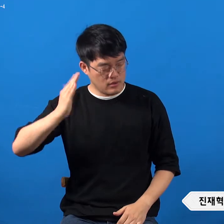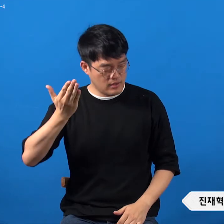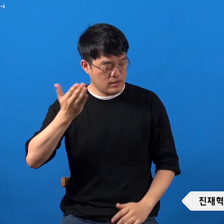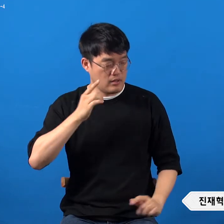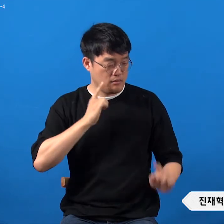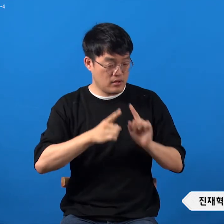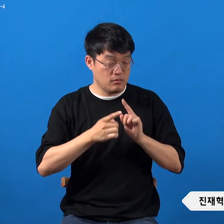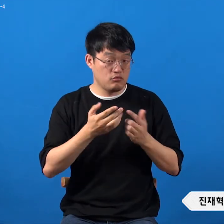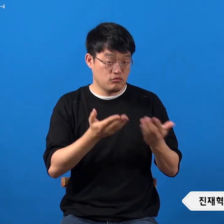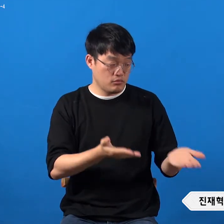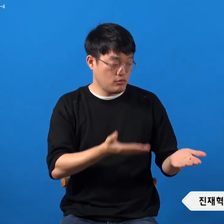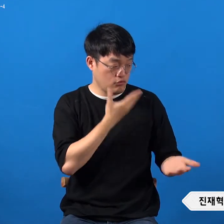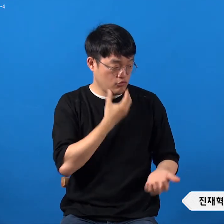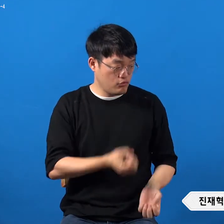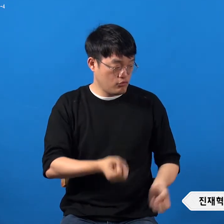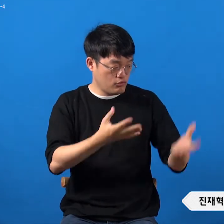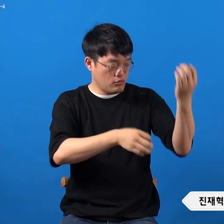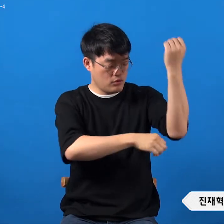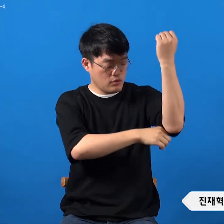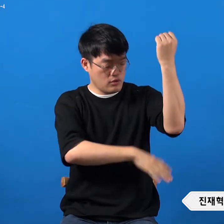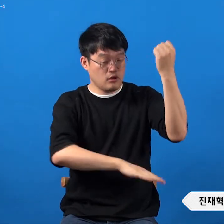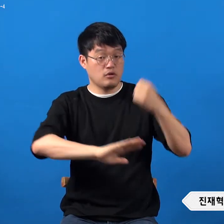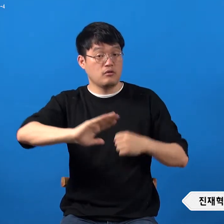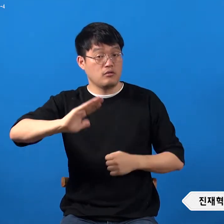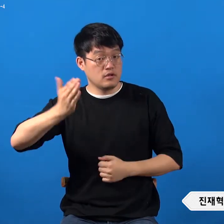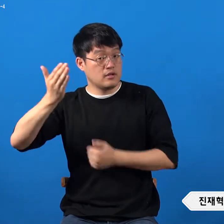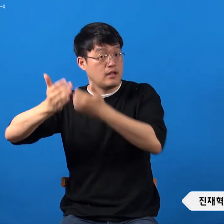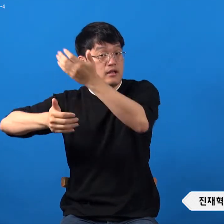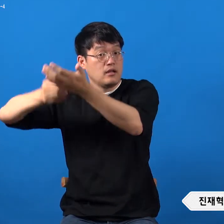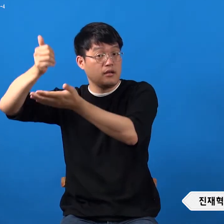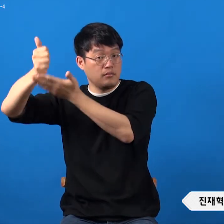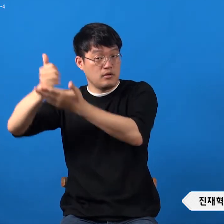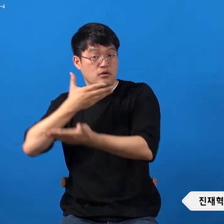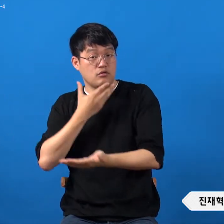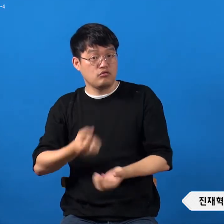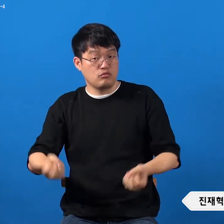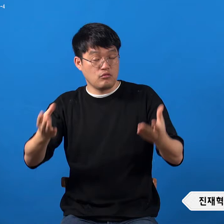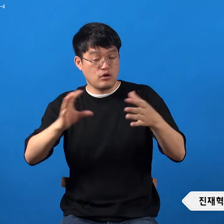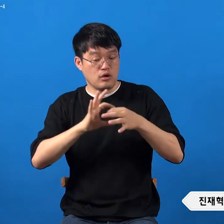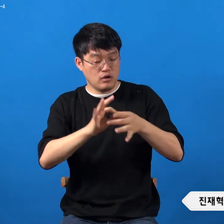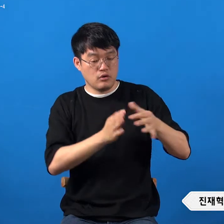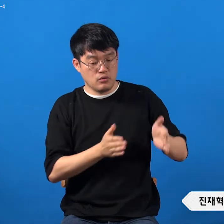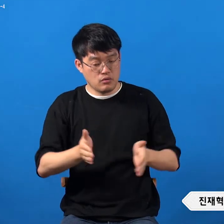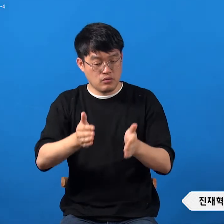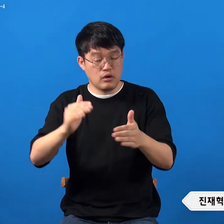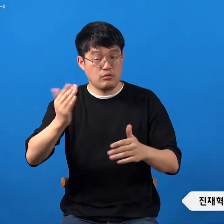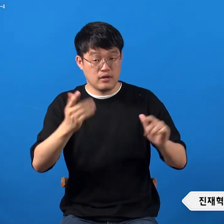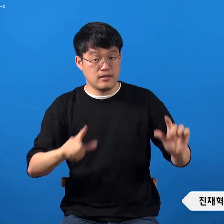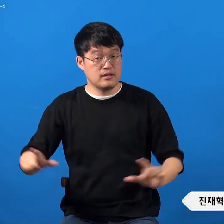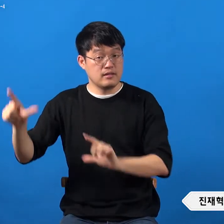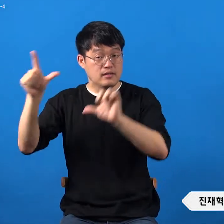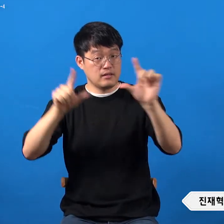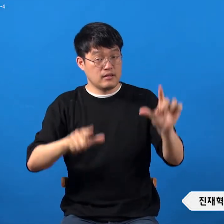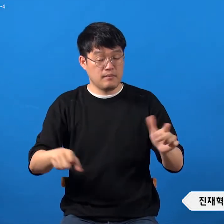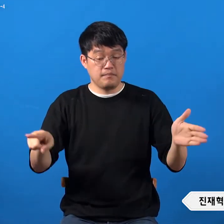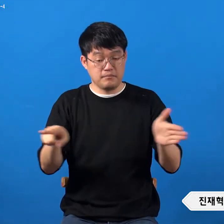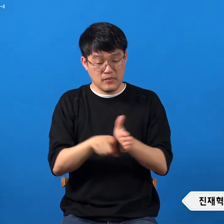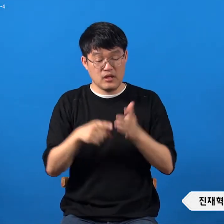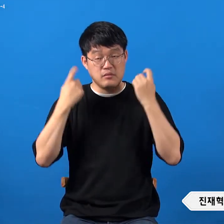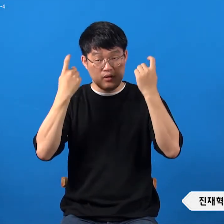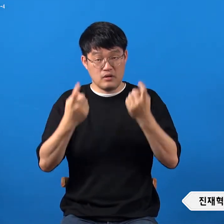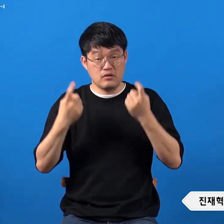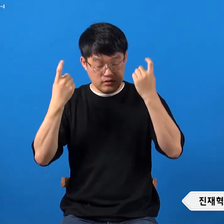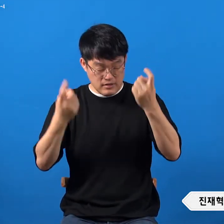복이 될지라 라고 말씀하시며 축복의 근원이 되시는 하나님께서 축복의 통로가 되는 삶, 그